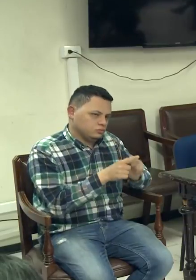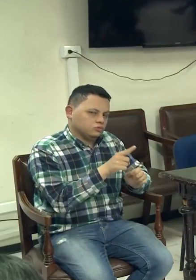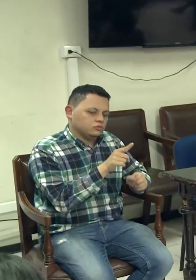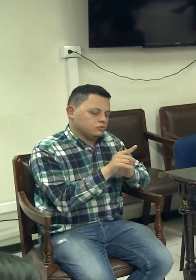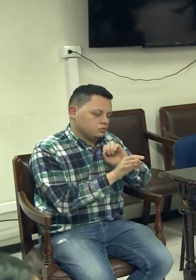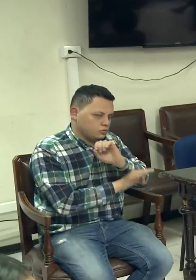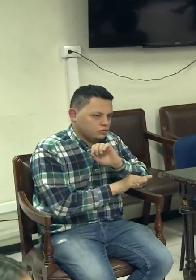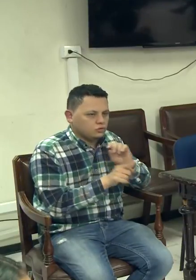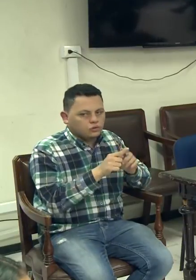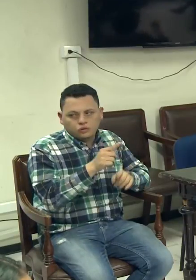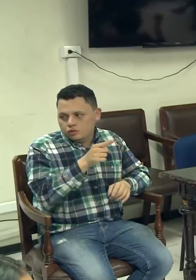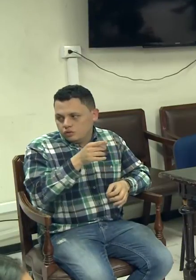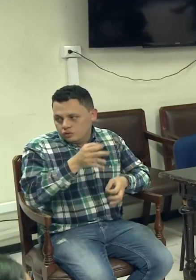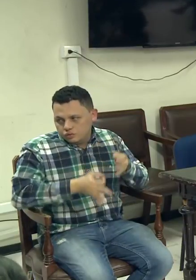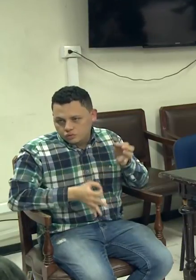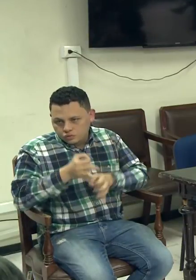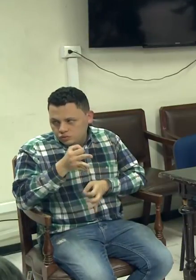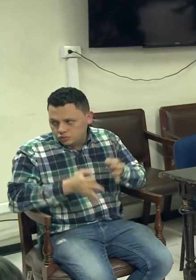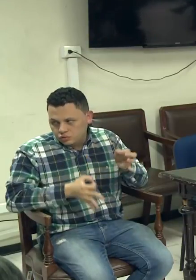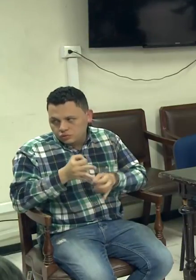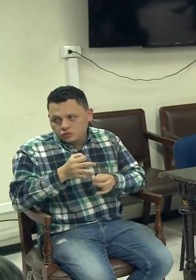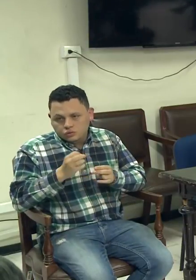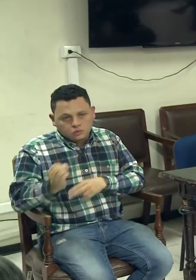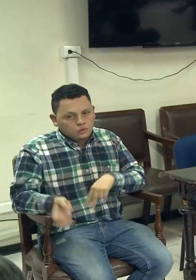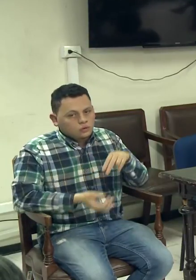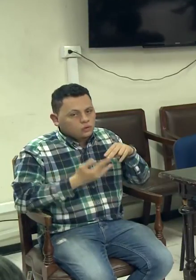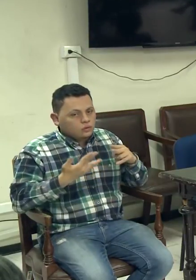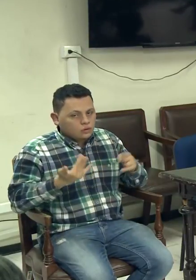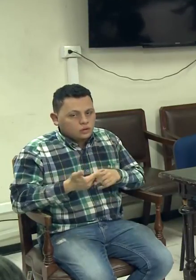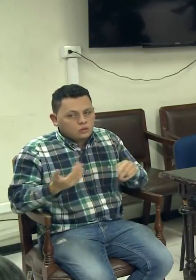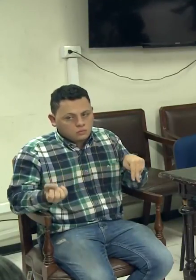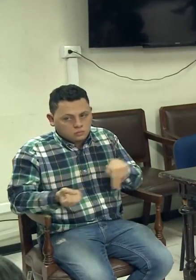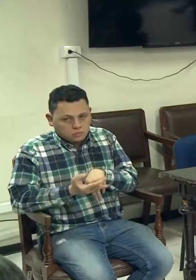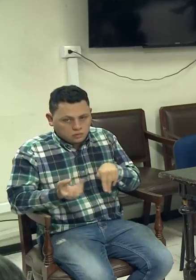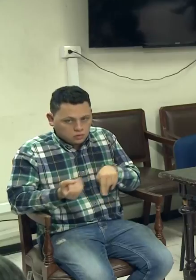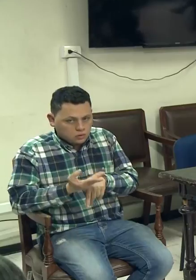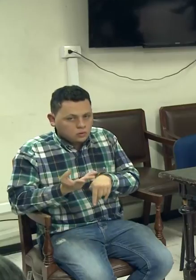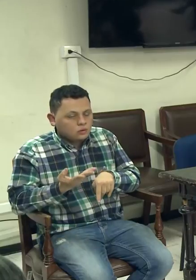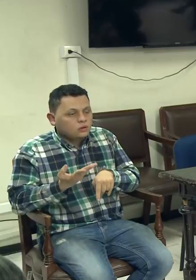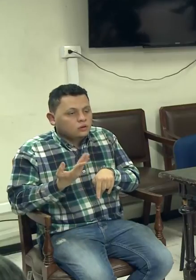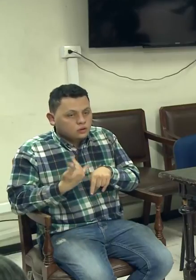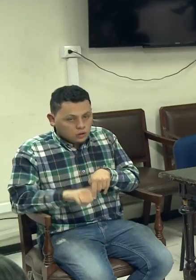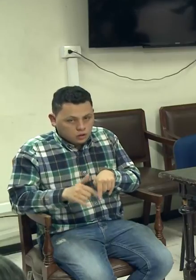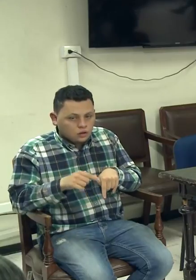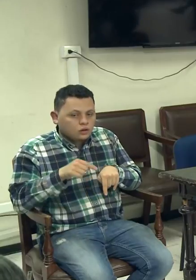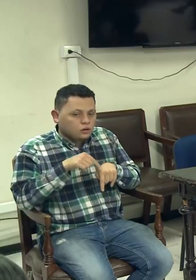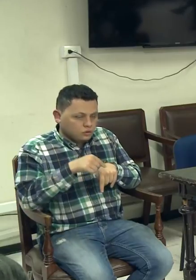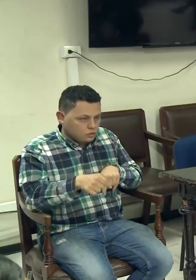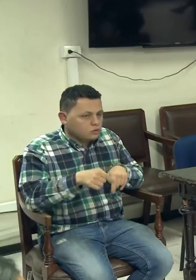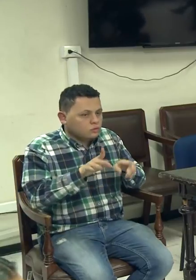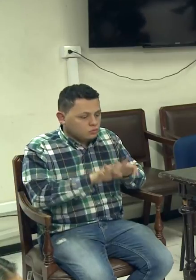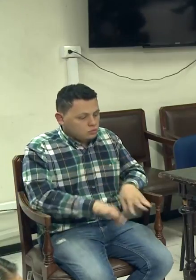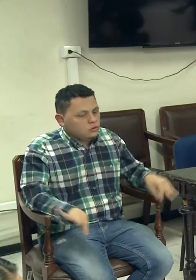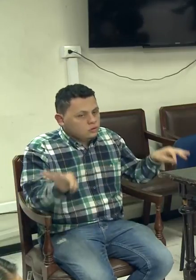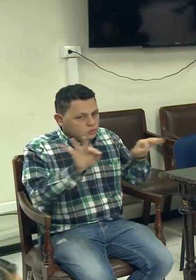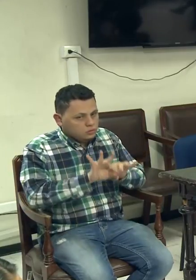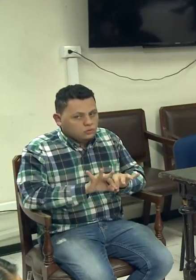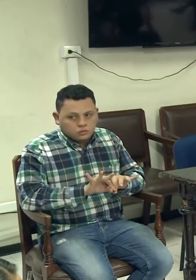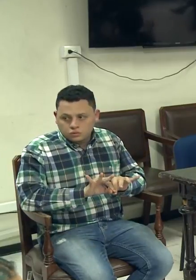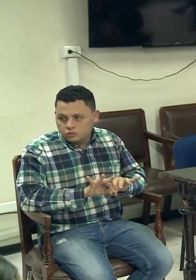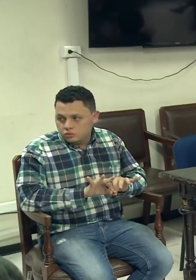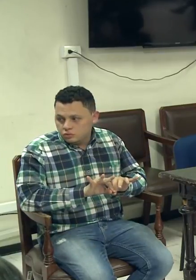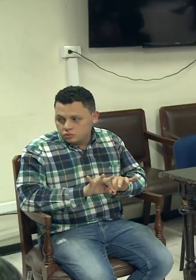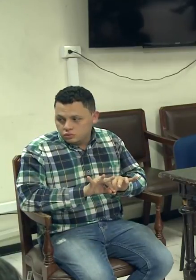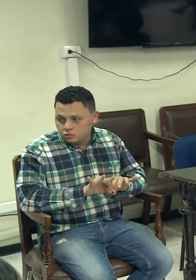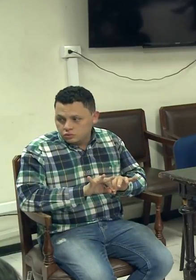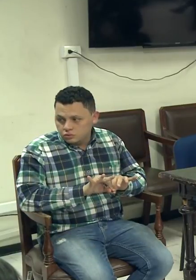psicológico-jurídica educativa, las maestras en eso somos, y los maestros somos importantísimos, si se